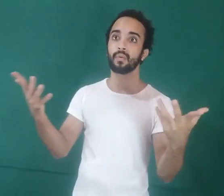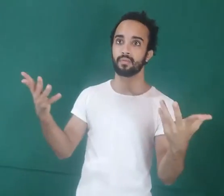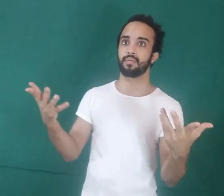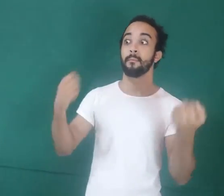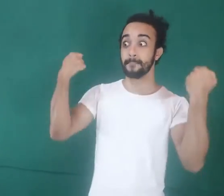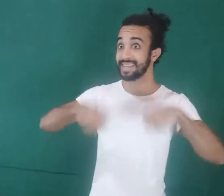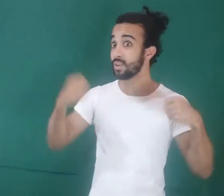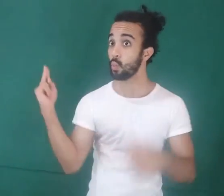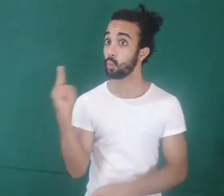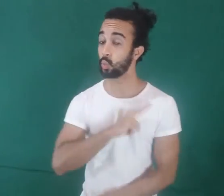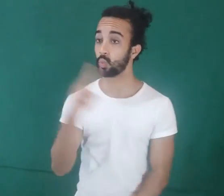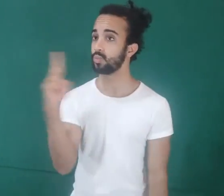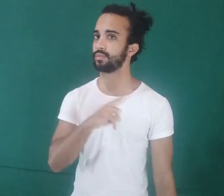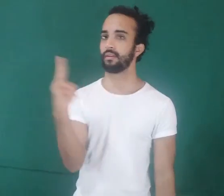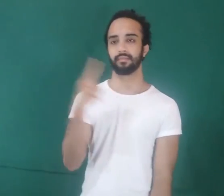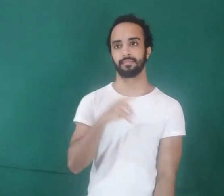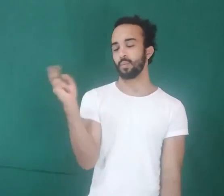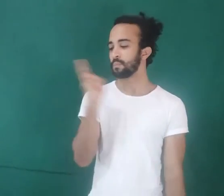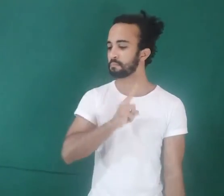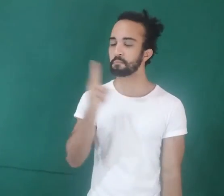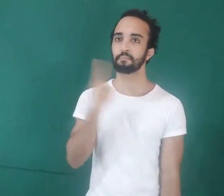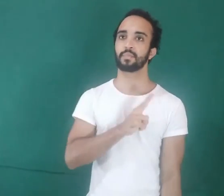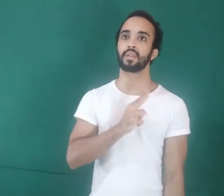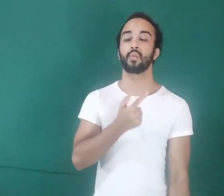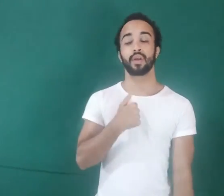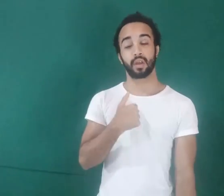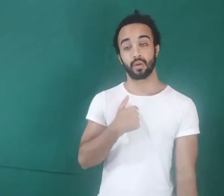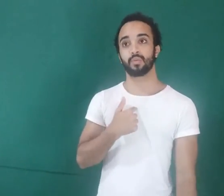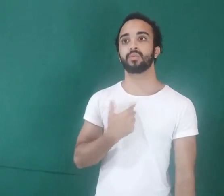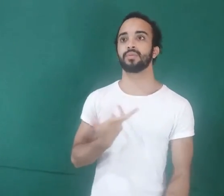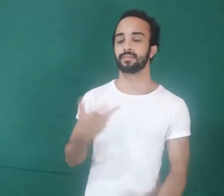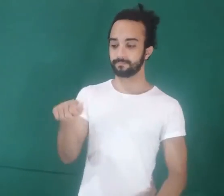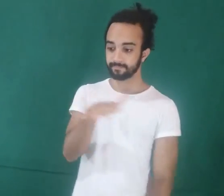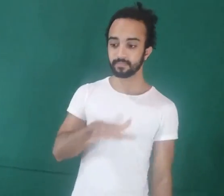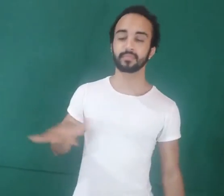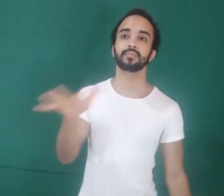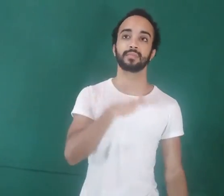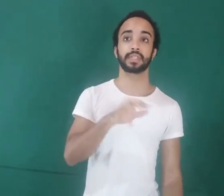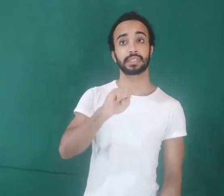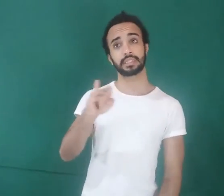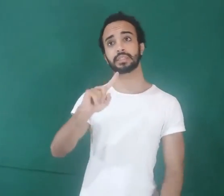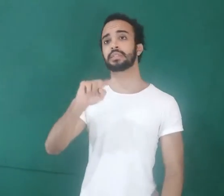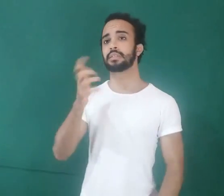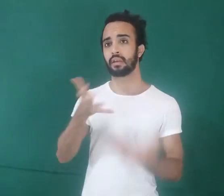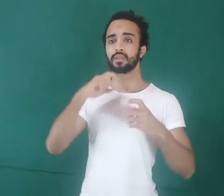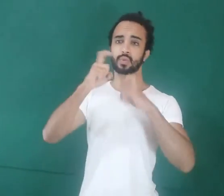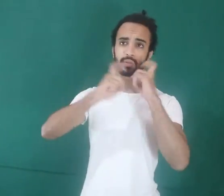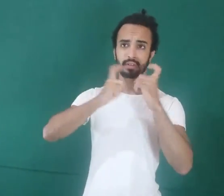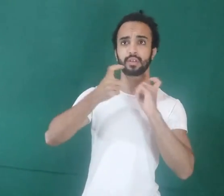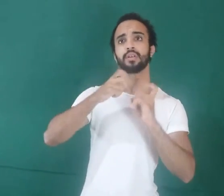para ontem, sabe? Isso é para ontem. Então, eu tô meio nesse campo. Então, se quiserem escutem o podcast no Spotify, também podem